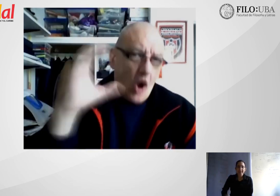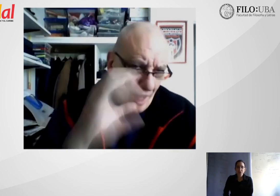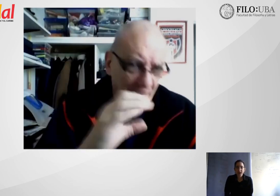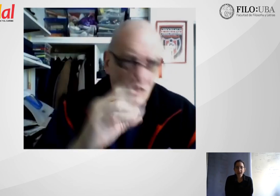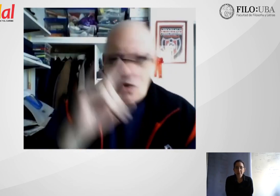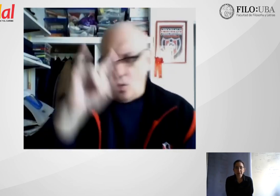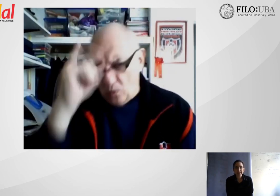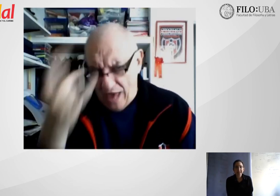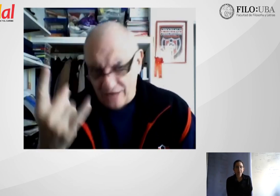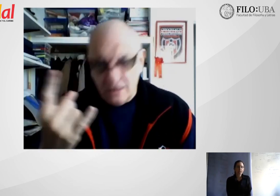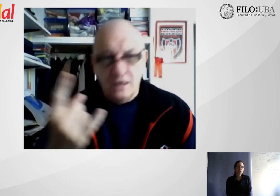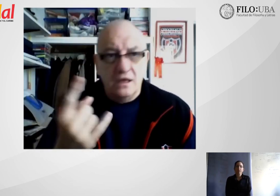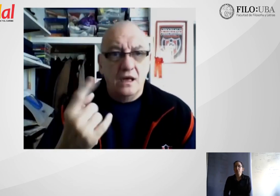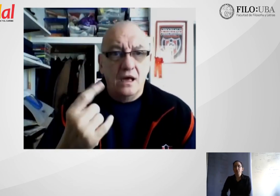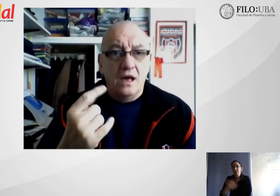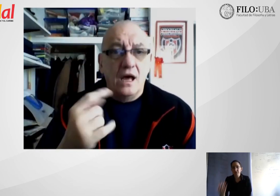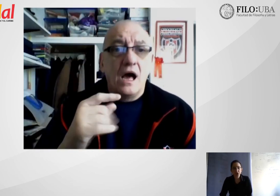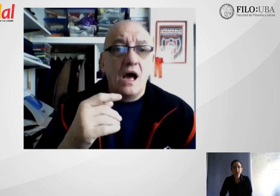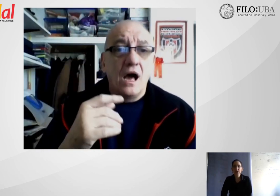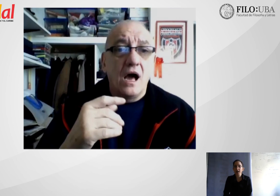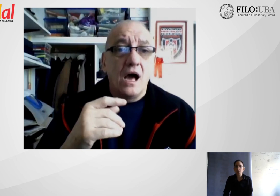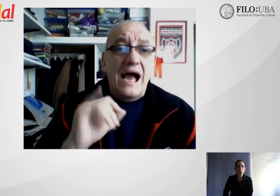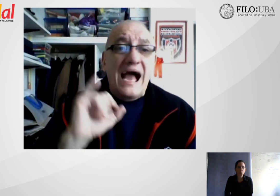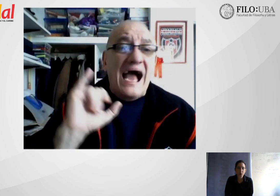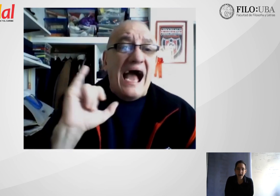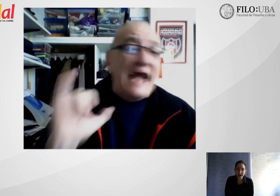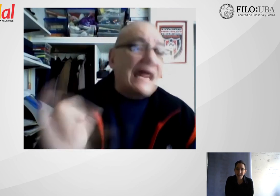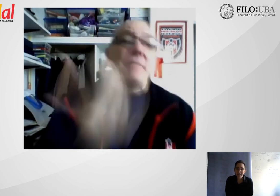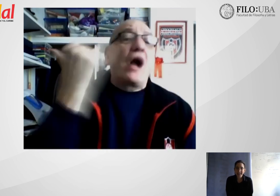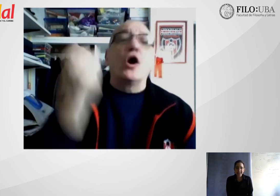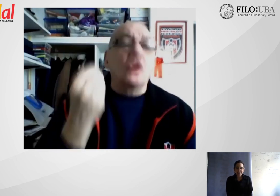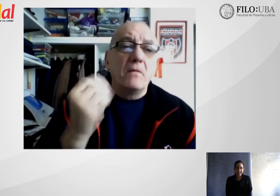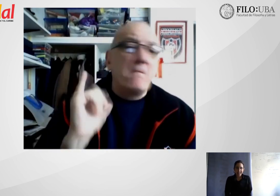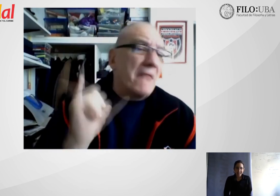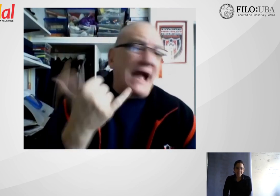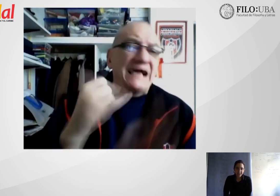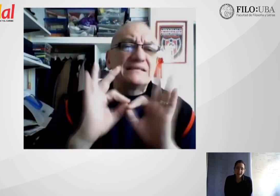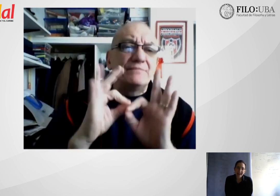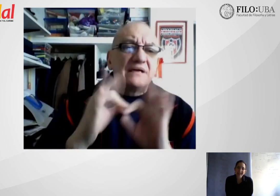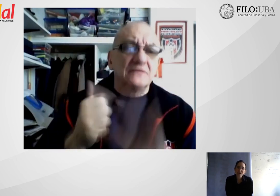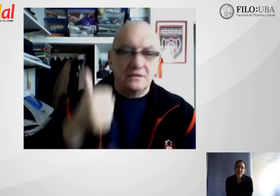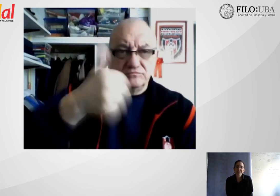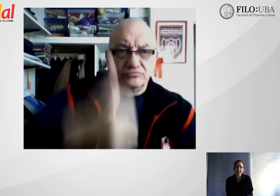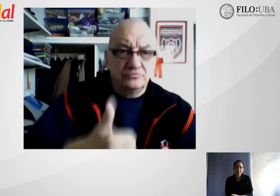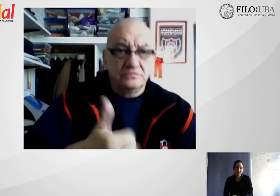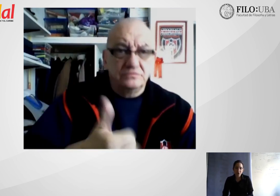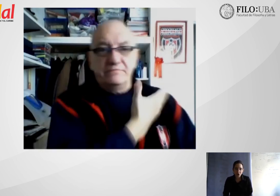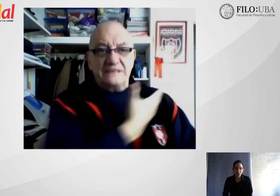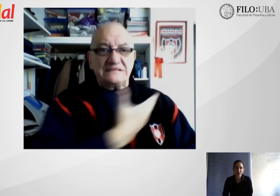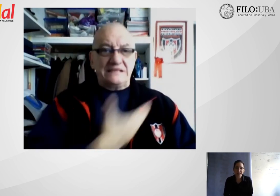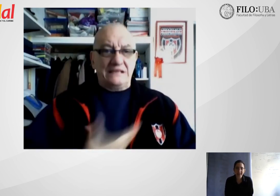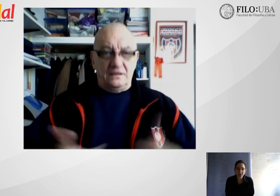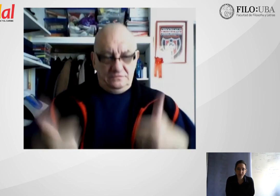En relación a países limítrofes, como no sé, Chile, Uruguay, en donde están